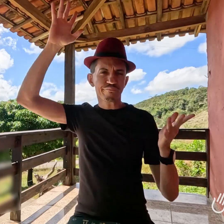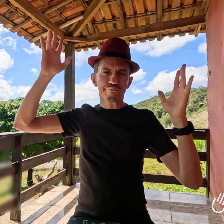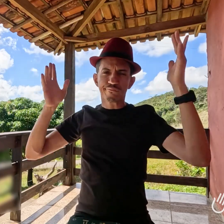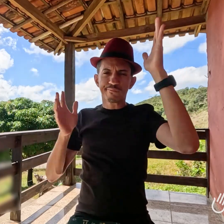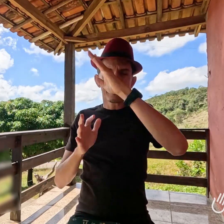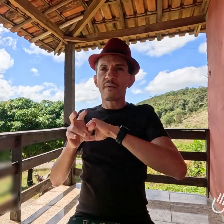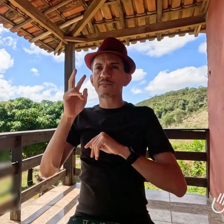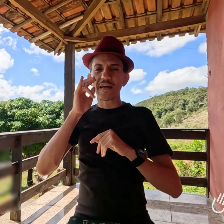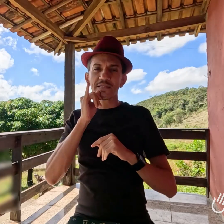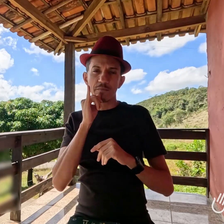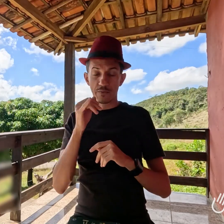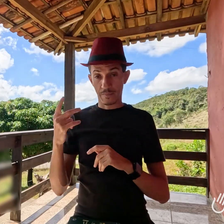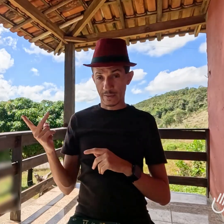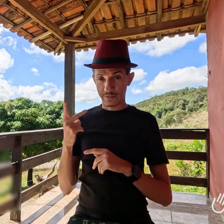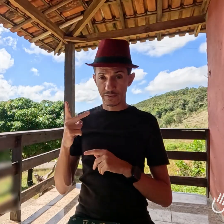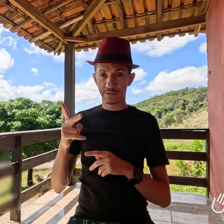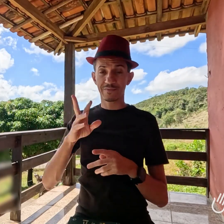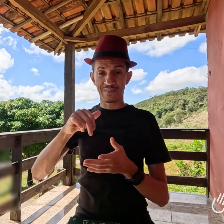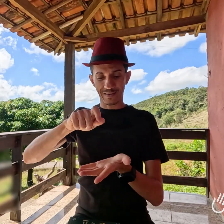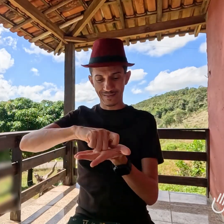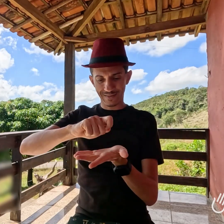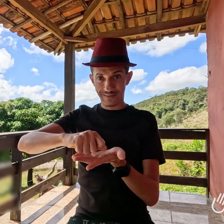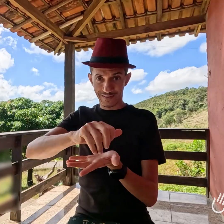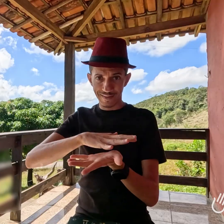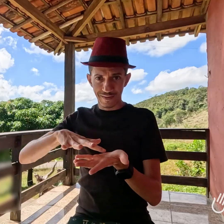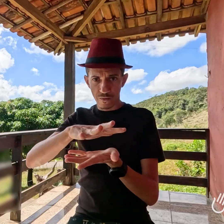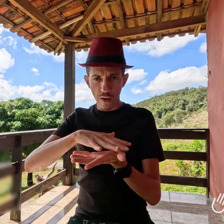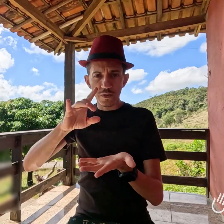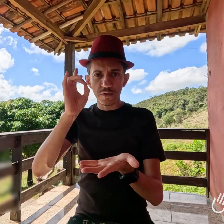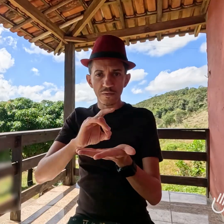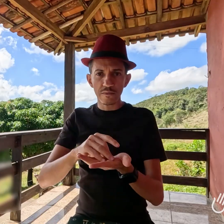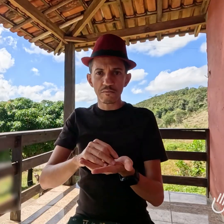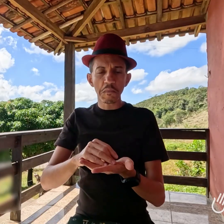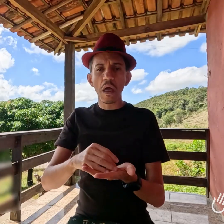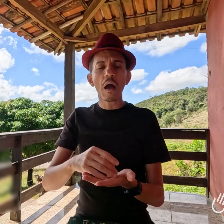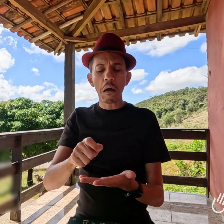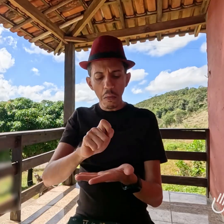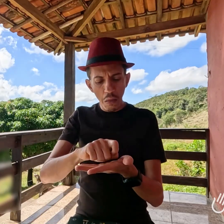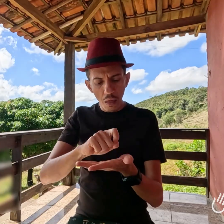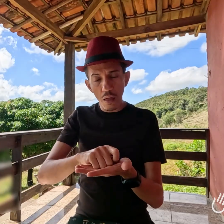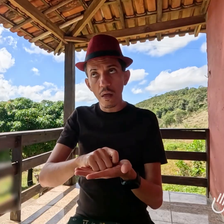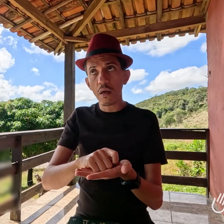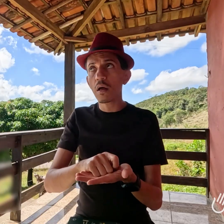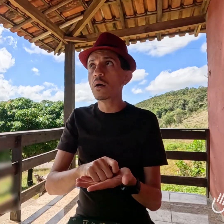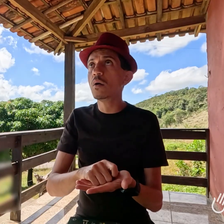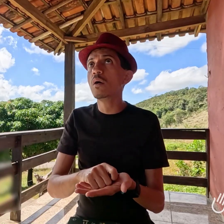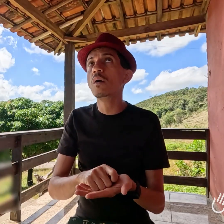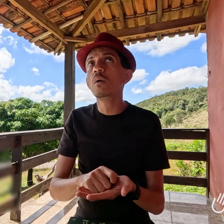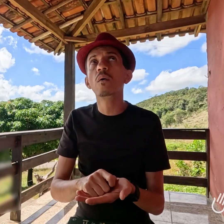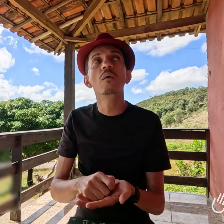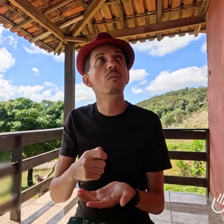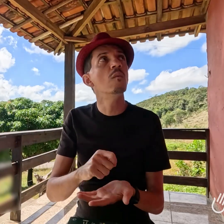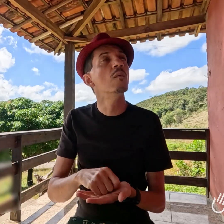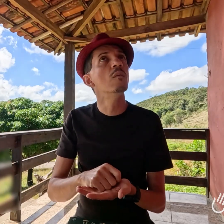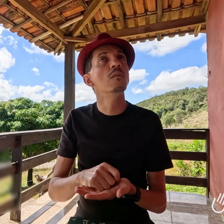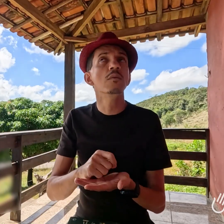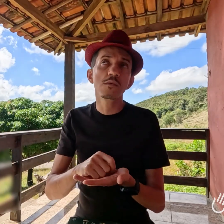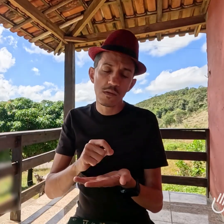e Raquel desenvolvemos um nível de percepção da Libras e da escrita de sinais tão rápido e tão profundo. Muitas vezes, assim, sabe quando você